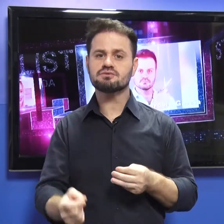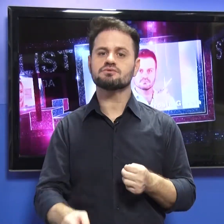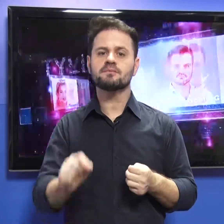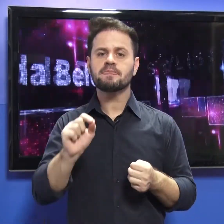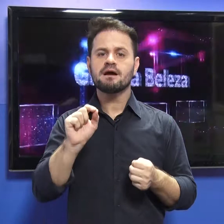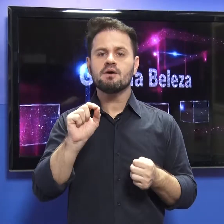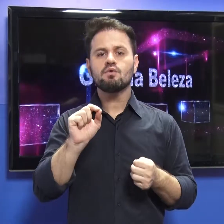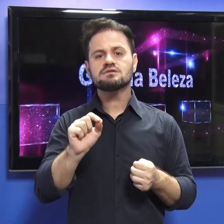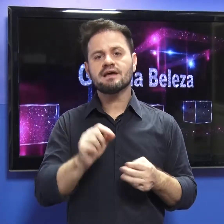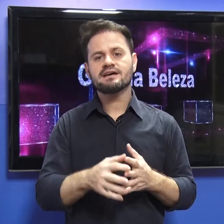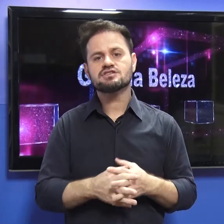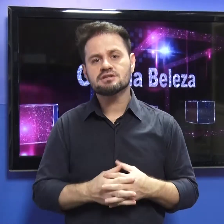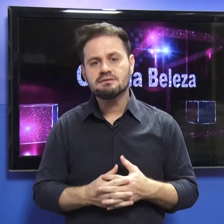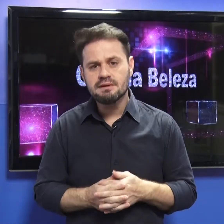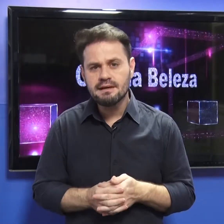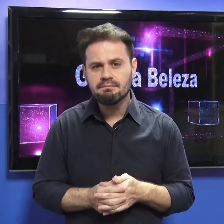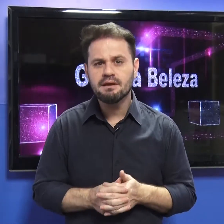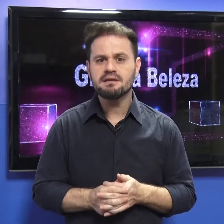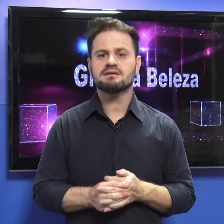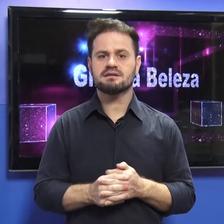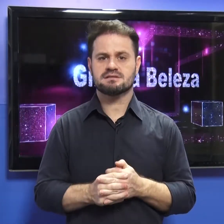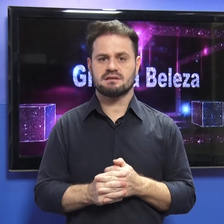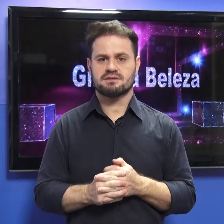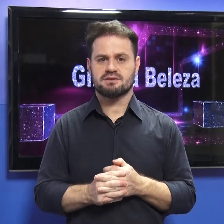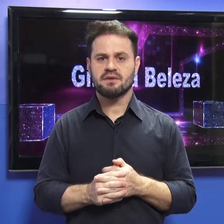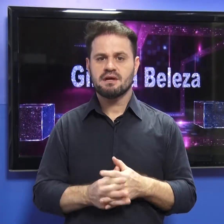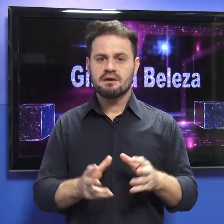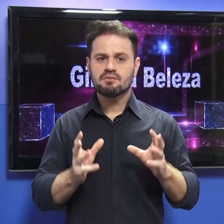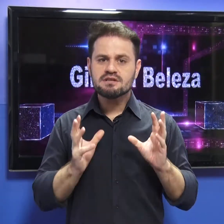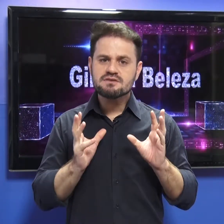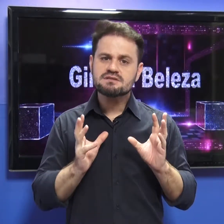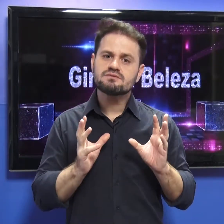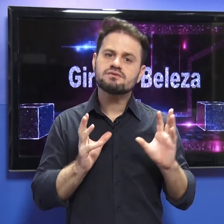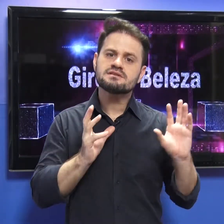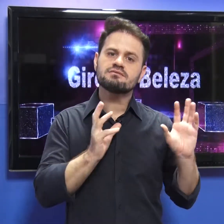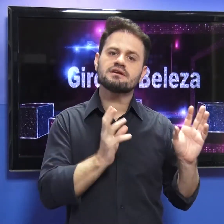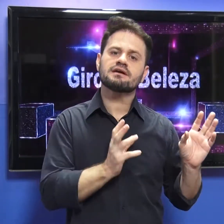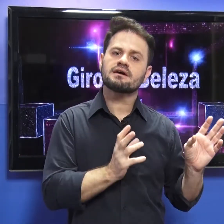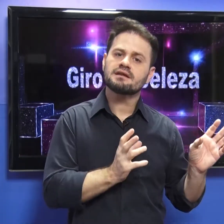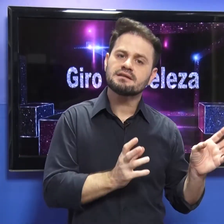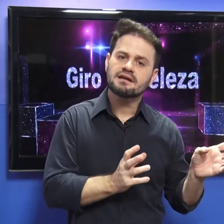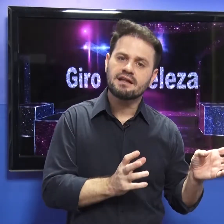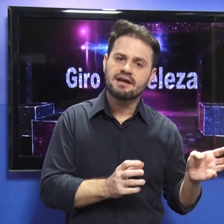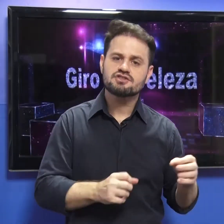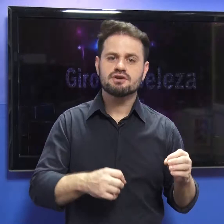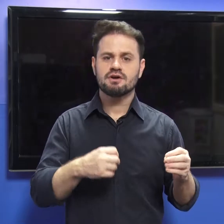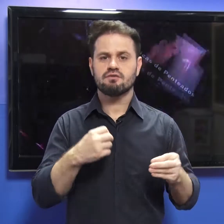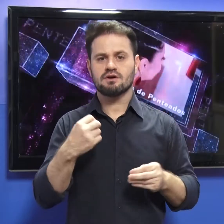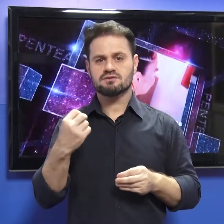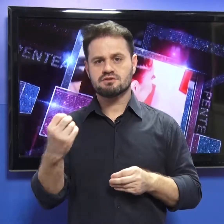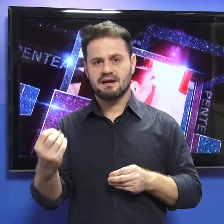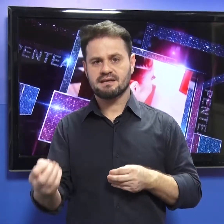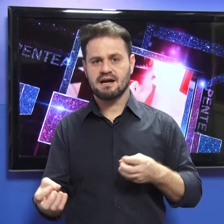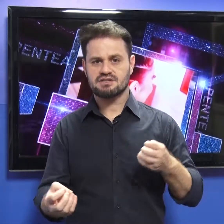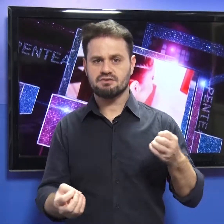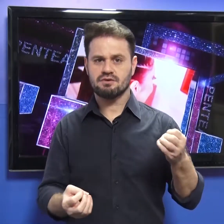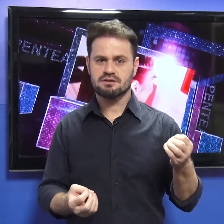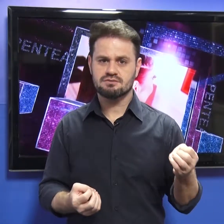tudo o teste também é bem interessante muitas vezes que você vê na internet fotos de maquiagem fotos